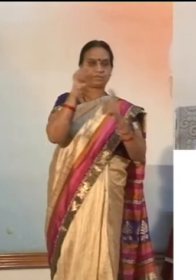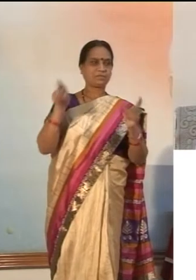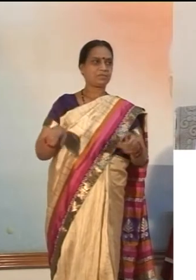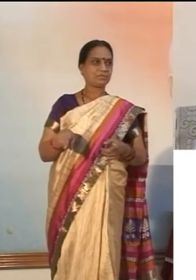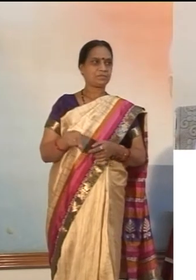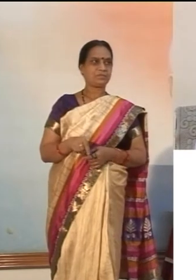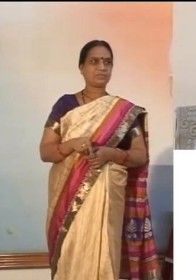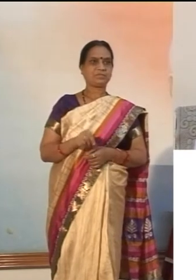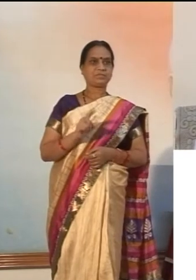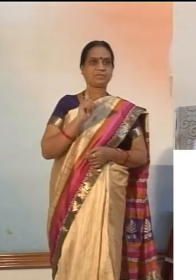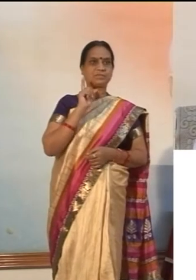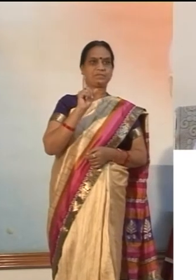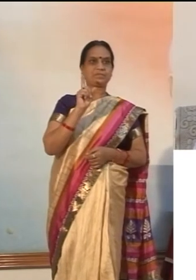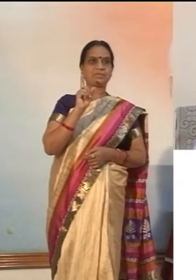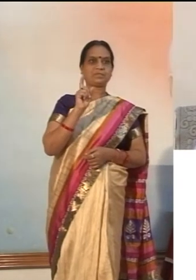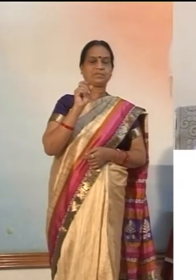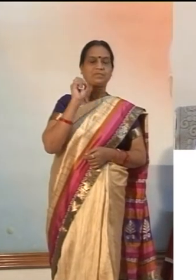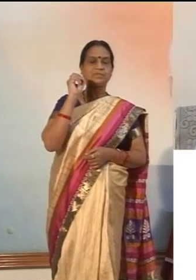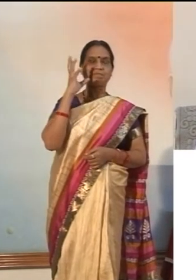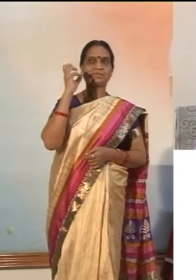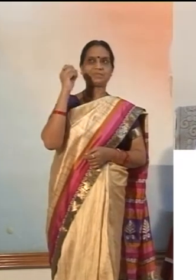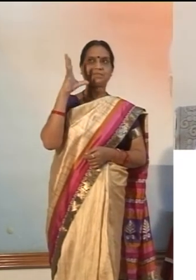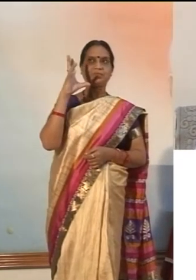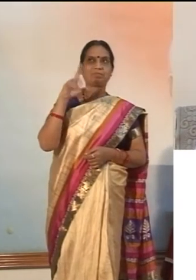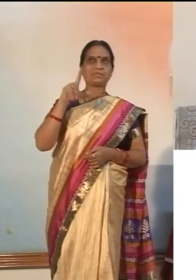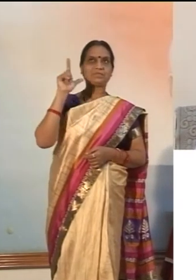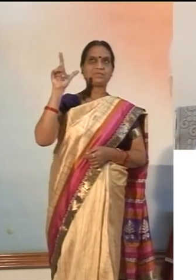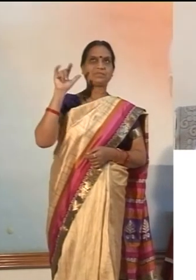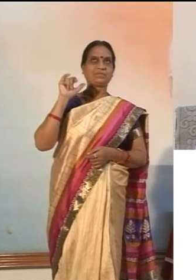एक चमकता हुआ लाइट का पॉइंट है,